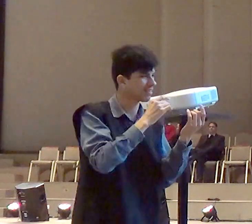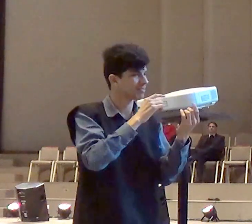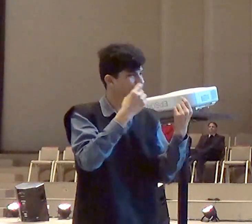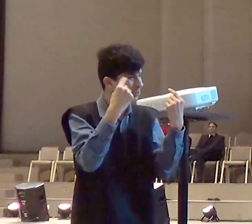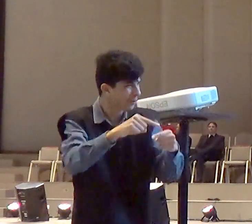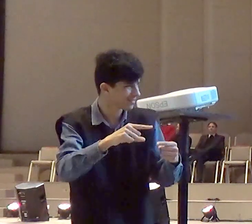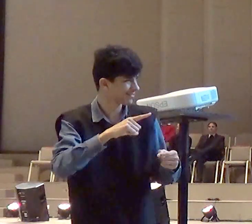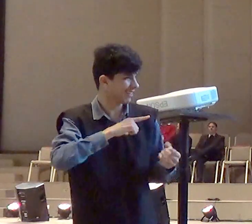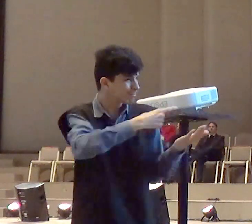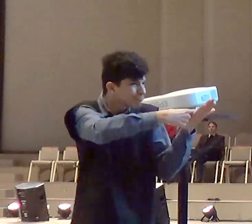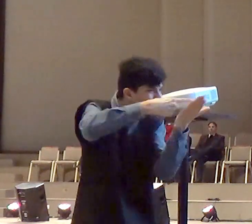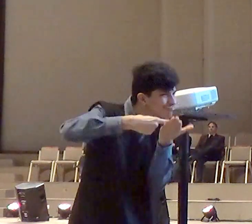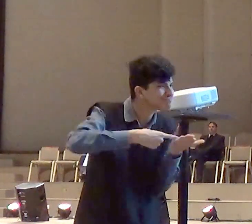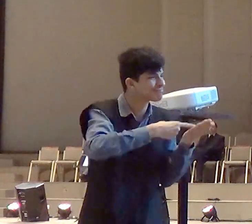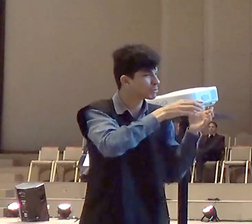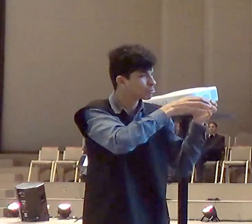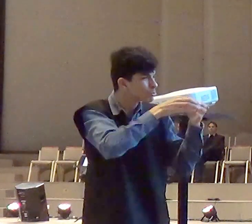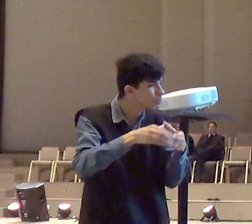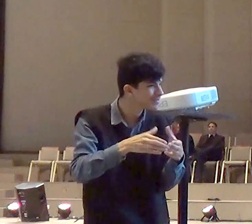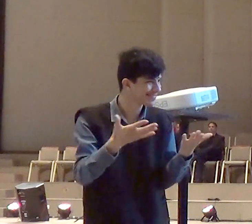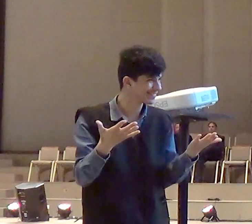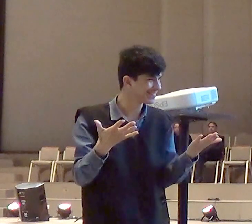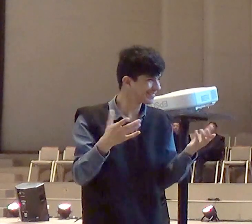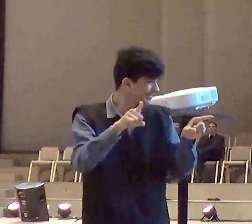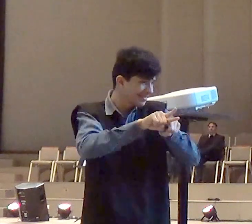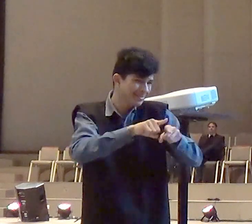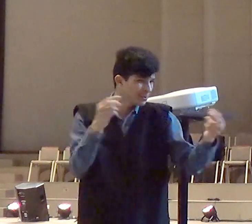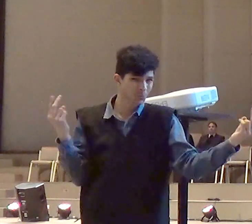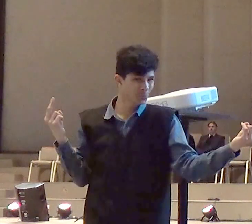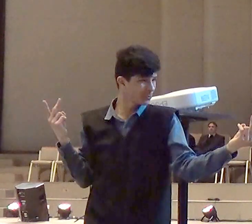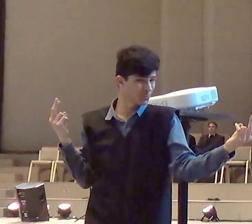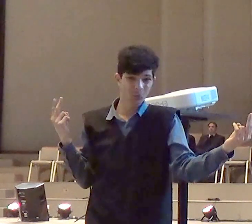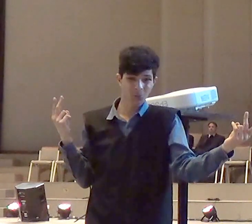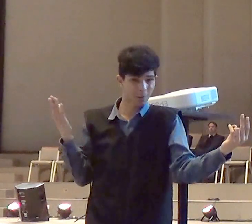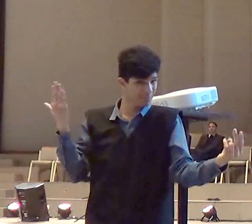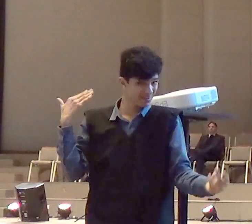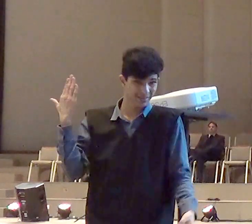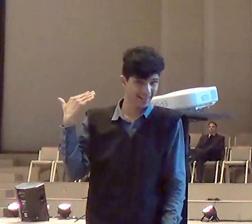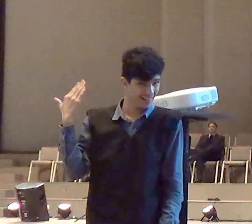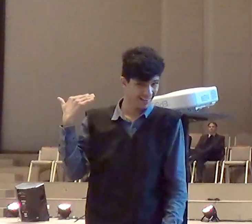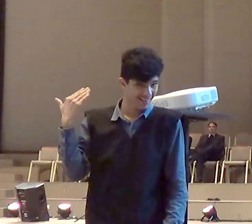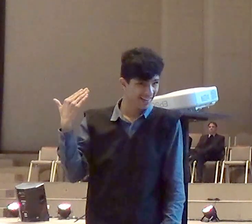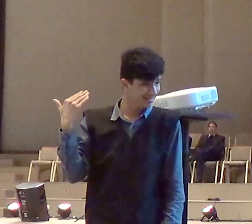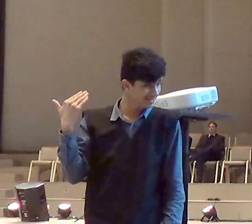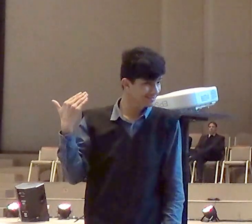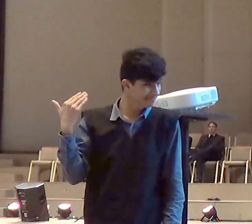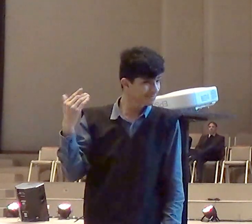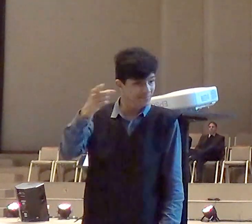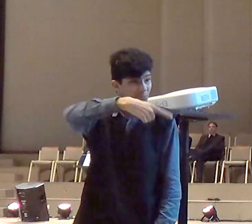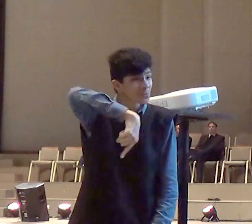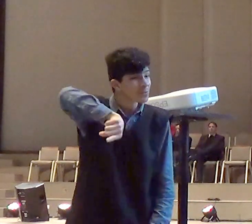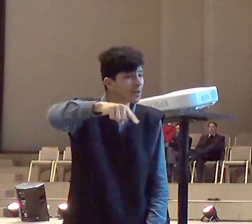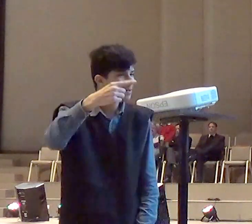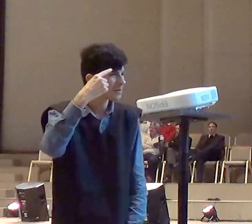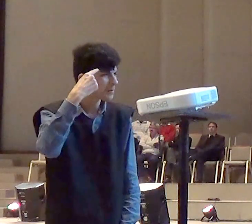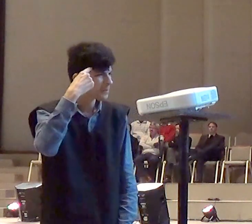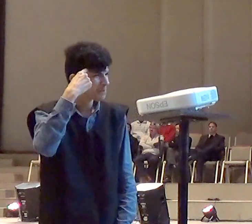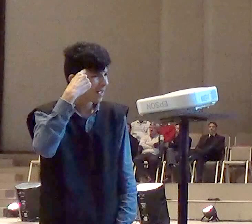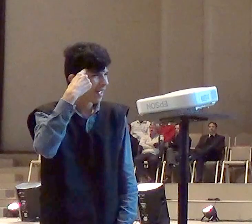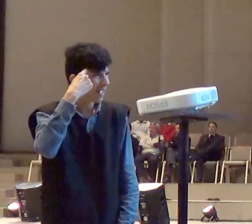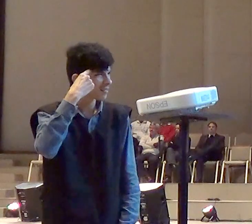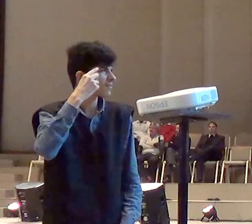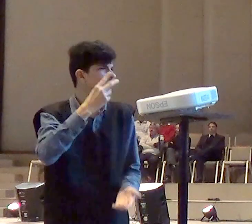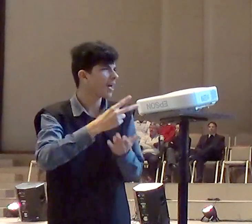interessante é que a gente interpreta a vida a luz dos